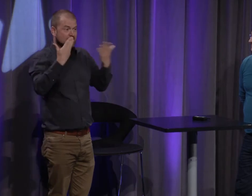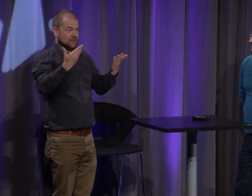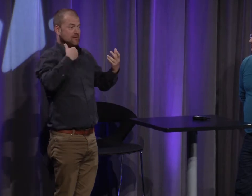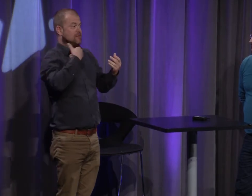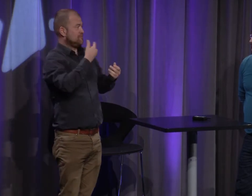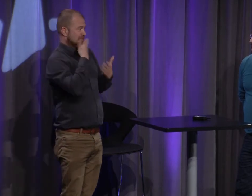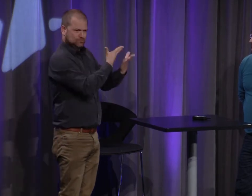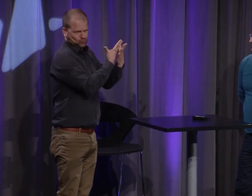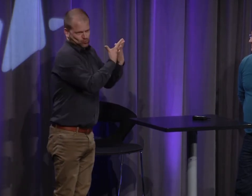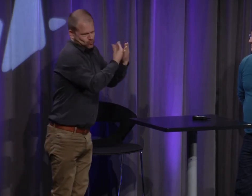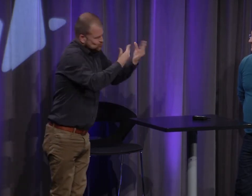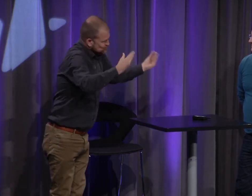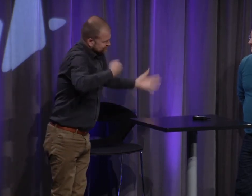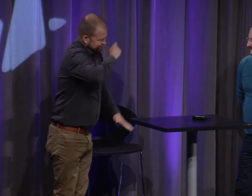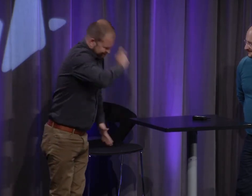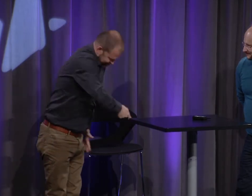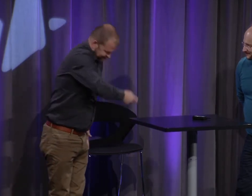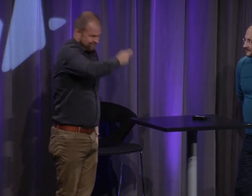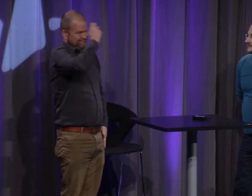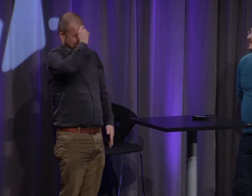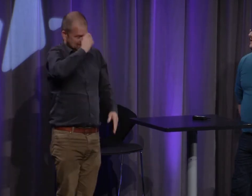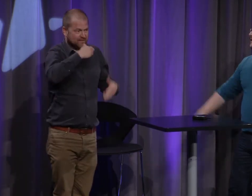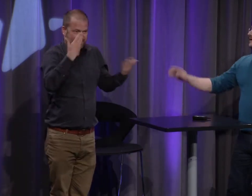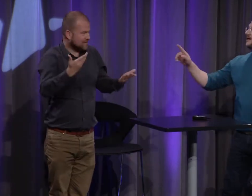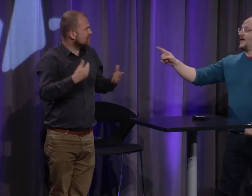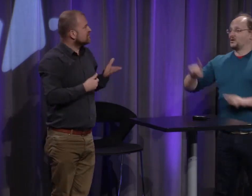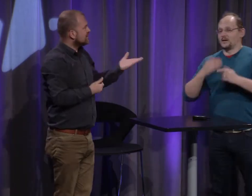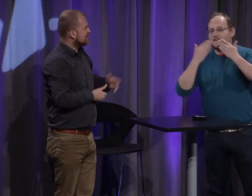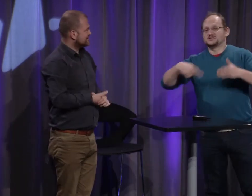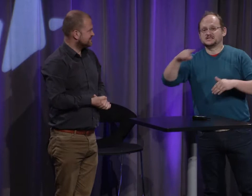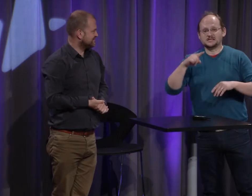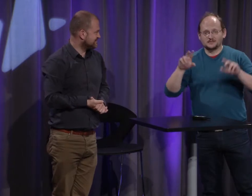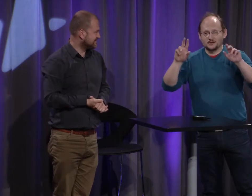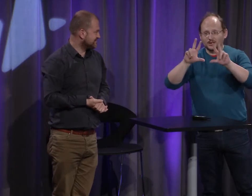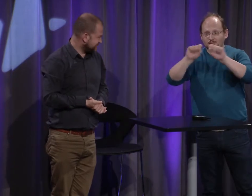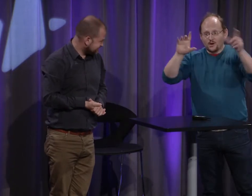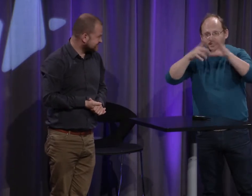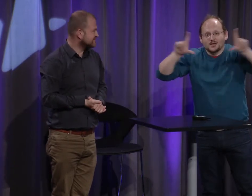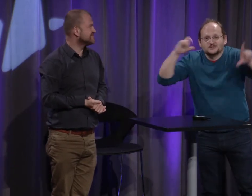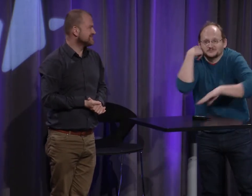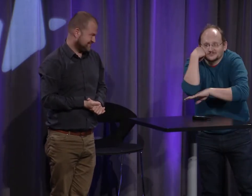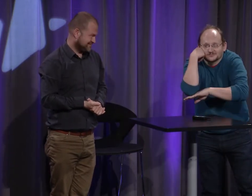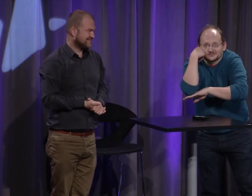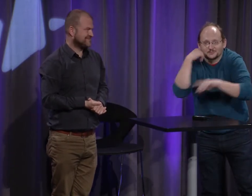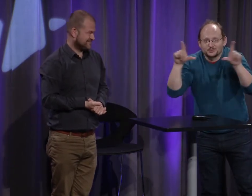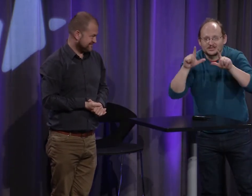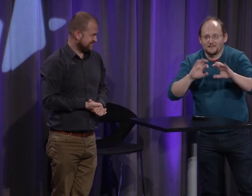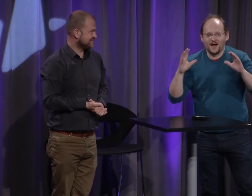avoir du sourd comme étant l'idiot du village donc merci beaucoup un grand chapeau et puis merci également à tous les gens qui étaient